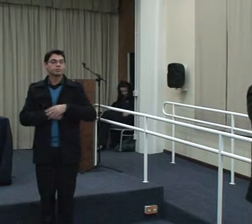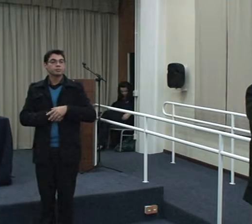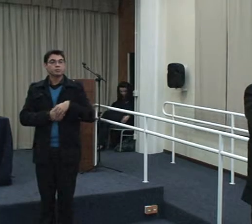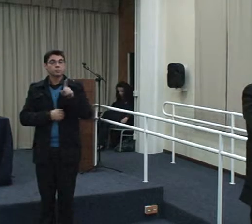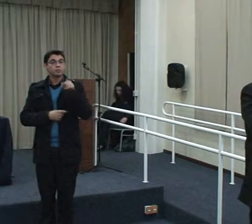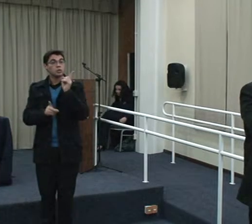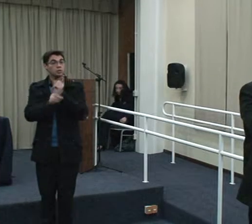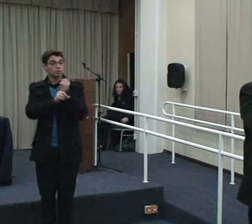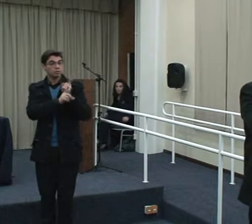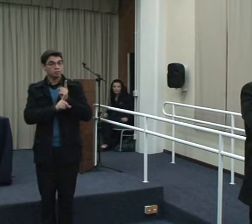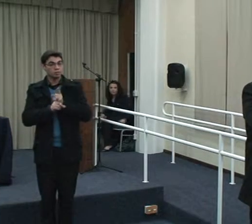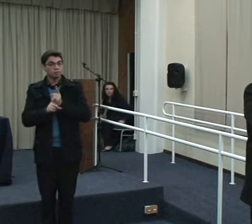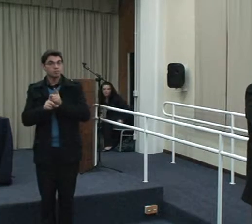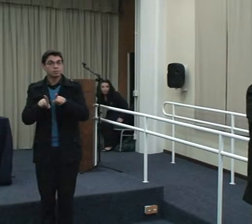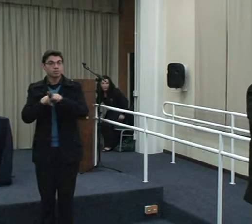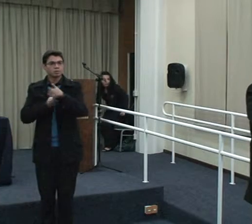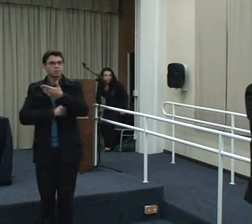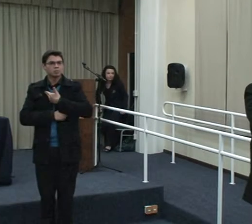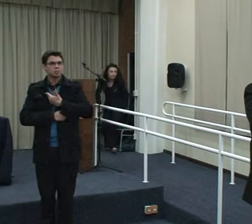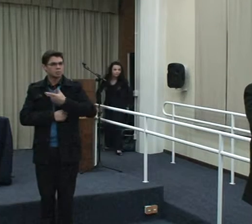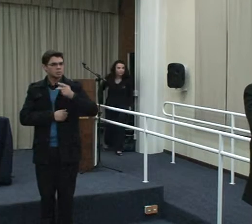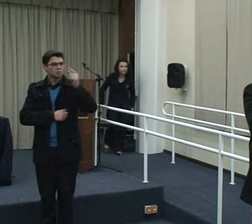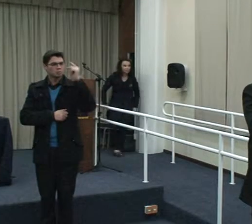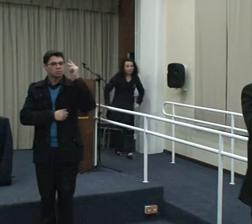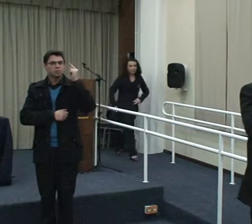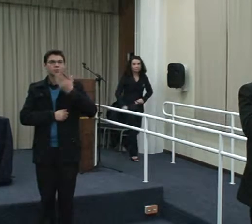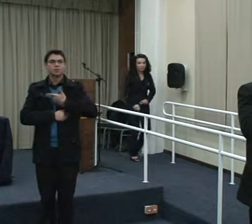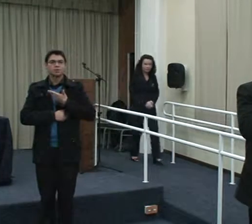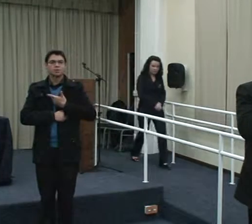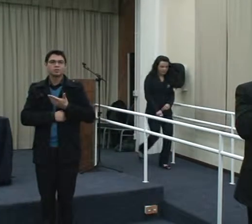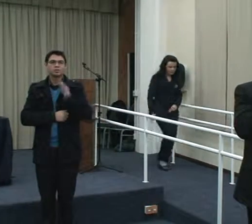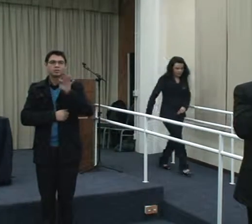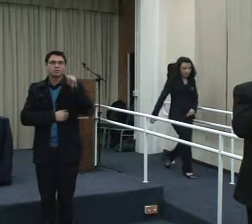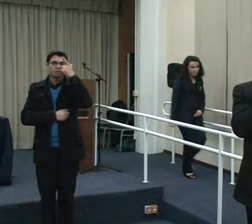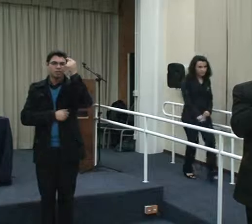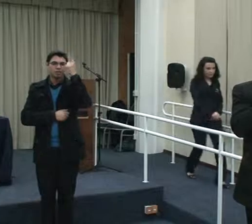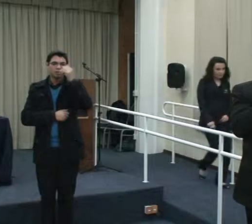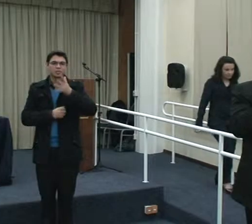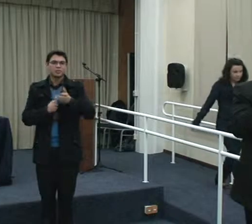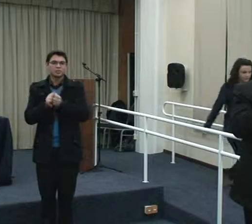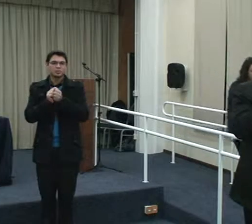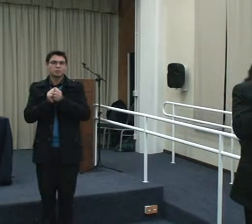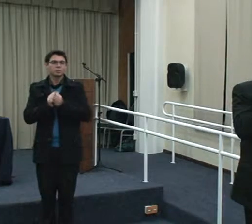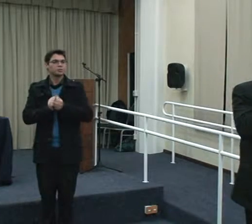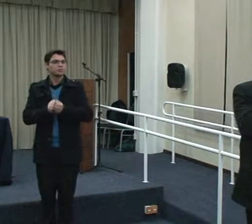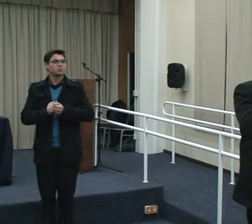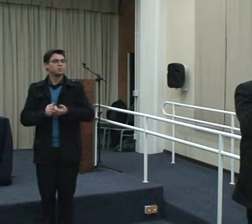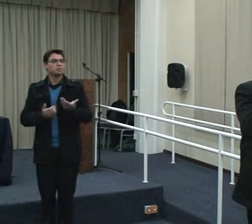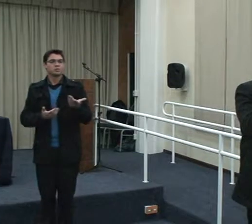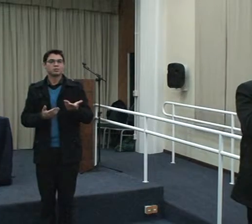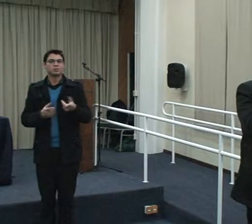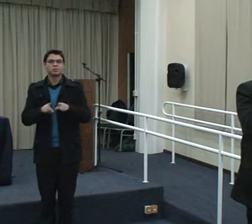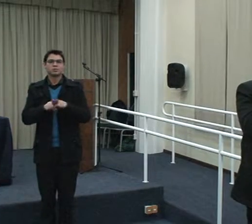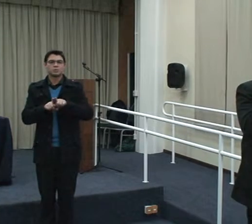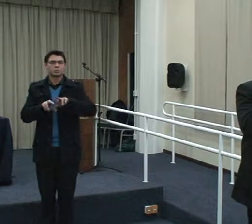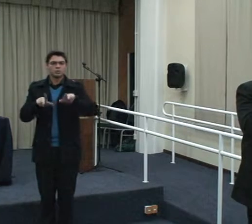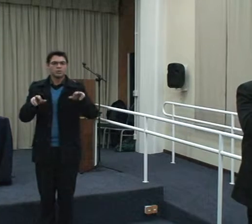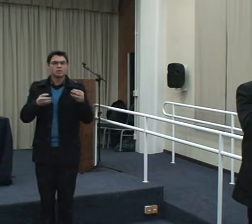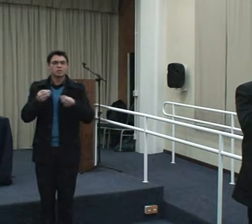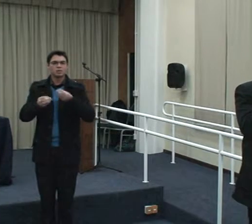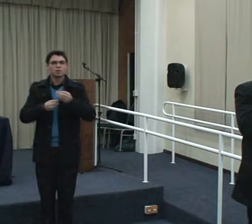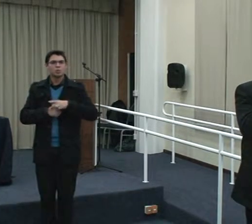principalmente encontrando amigos de longa caminhada e de diversas batalhas. Mas a